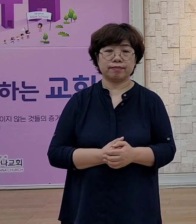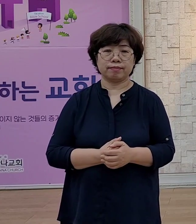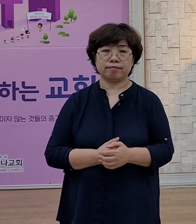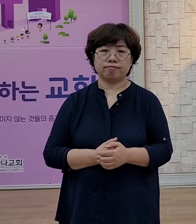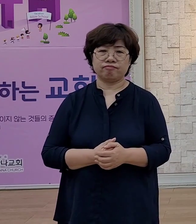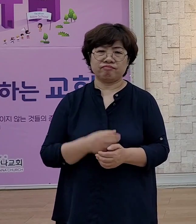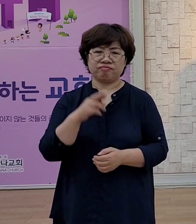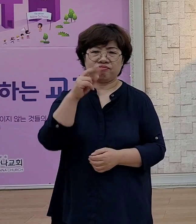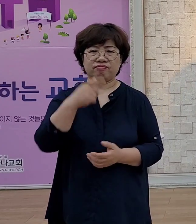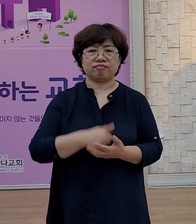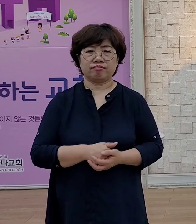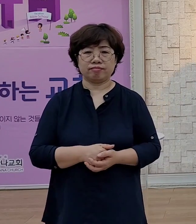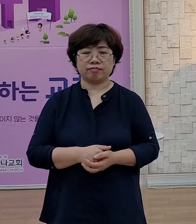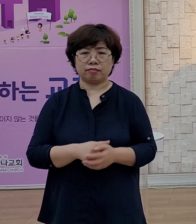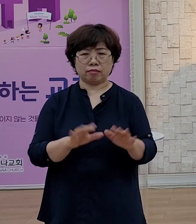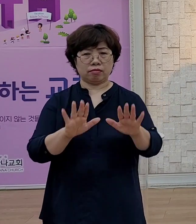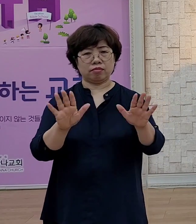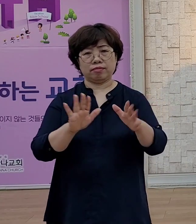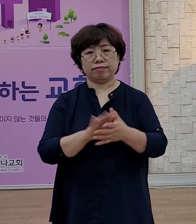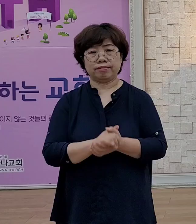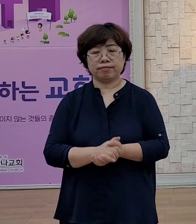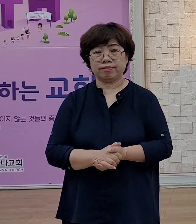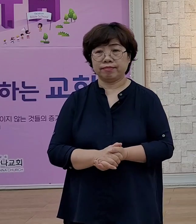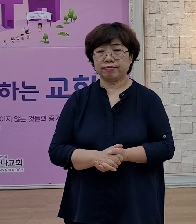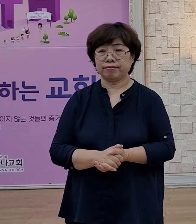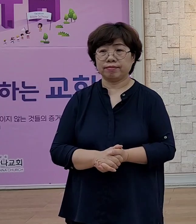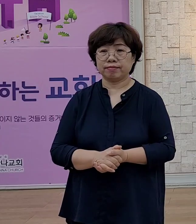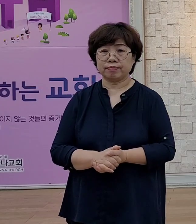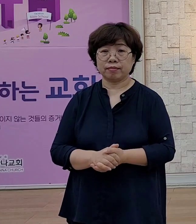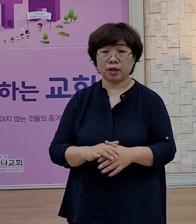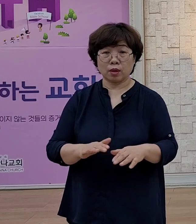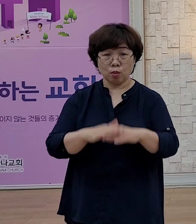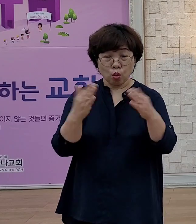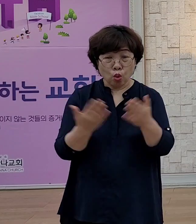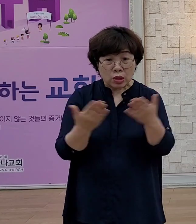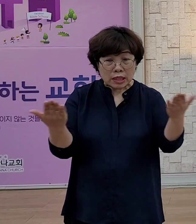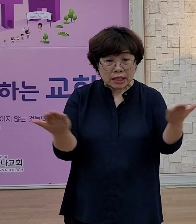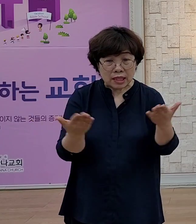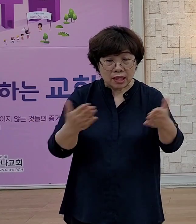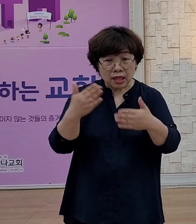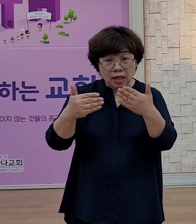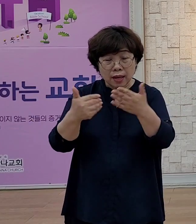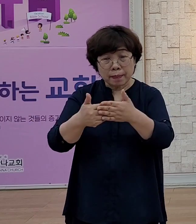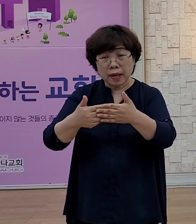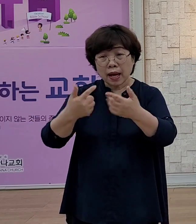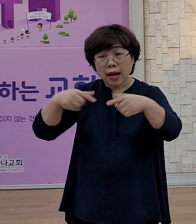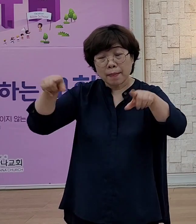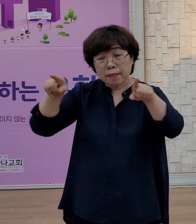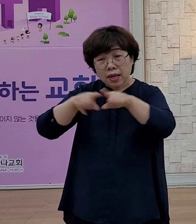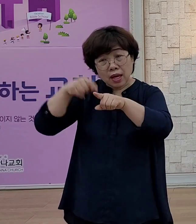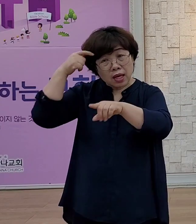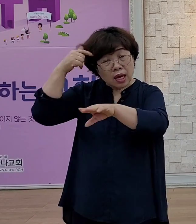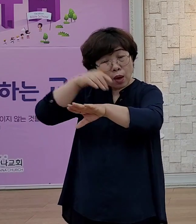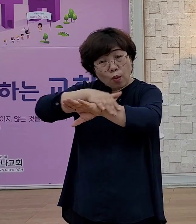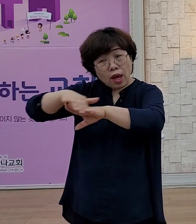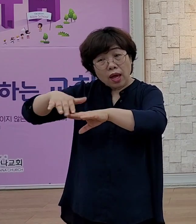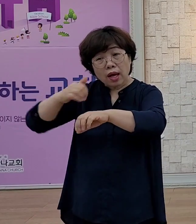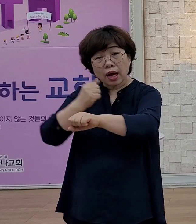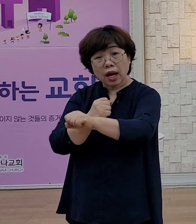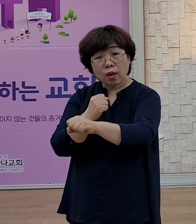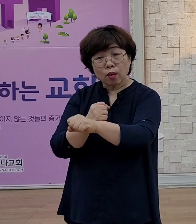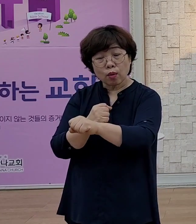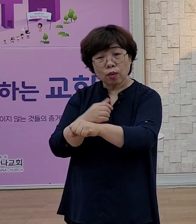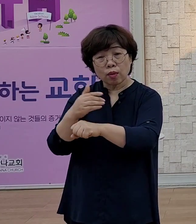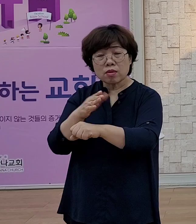아니, 여러분, 이 모든 일을 하나님과 함께 계획하고